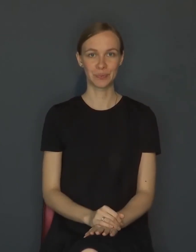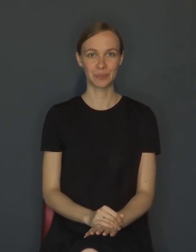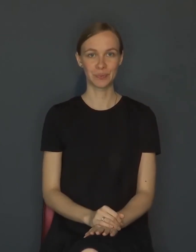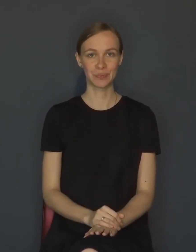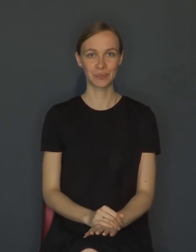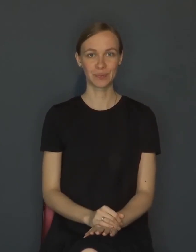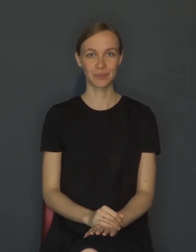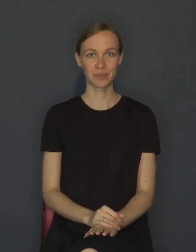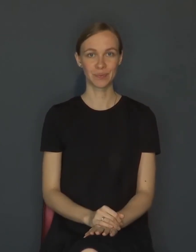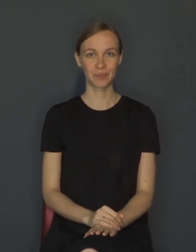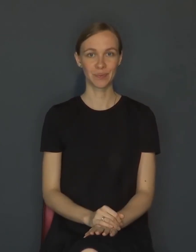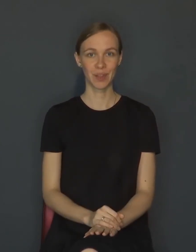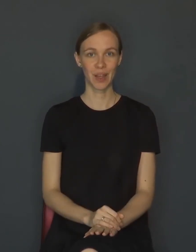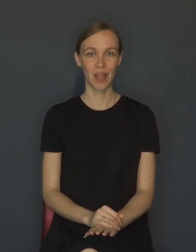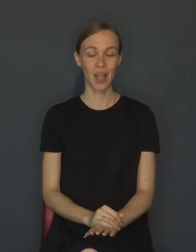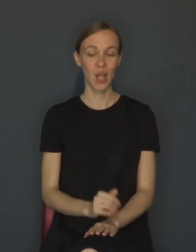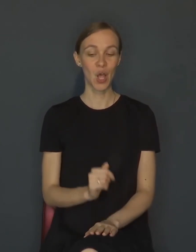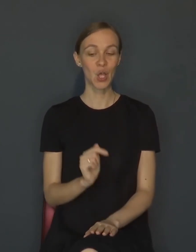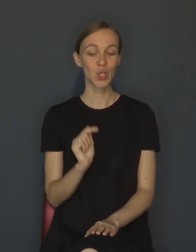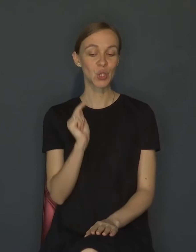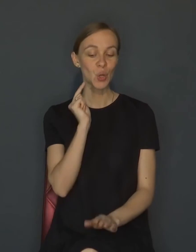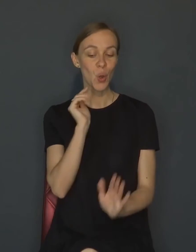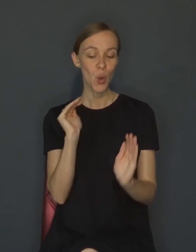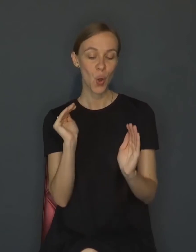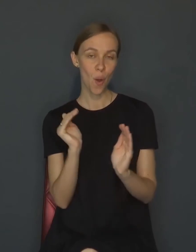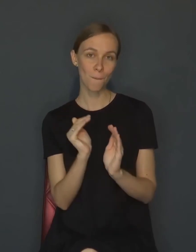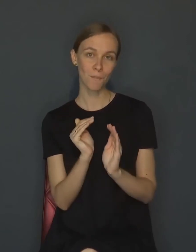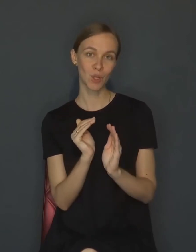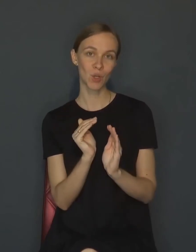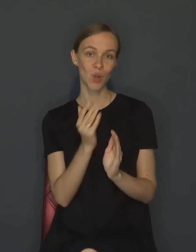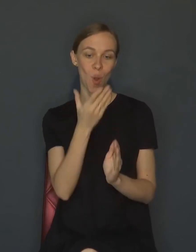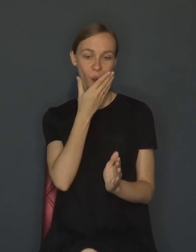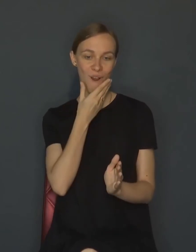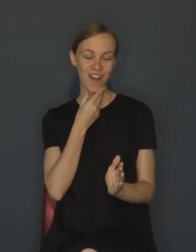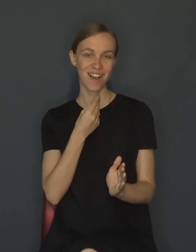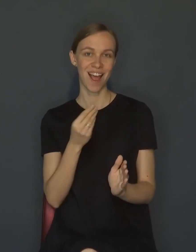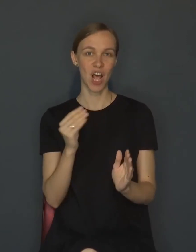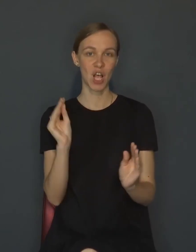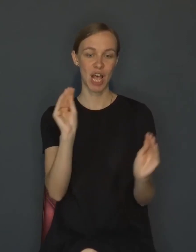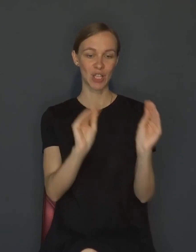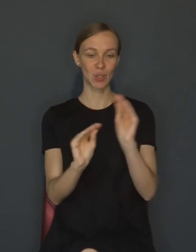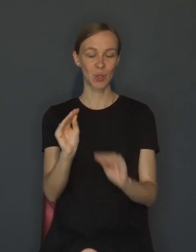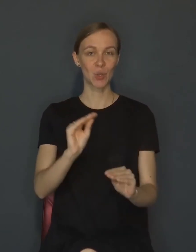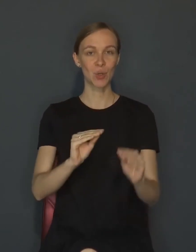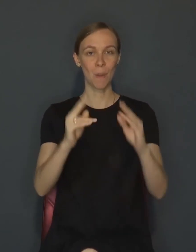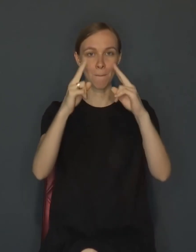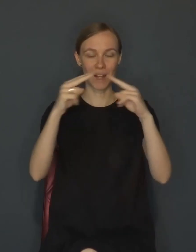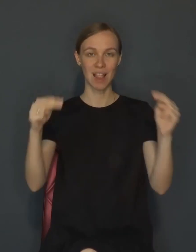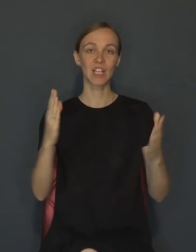Скромною окрасою палаца є кам'яна плетінка у східному стилі,